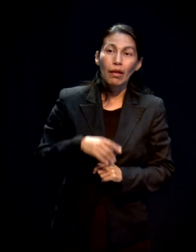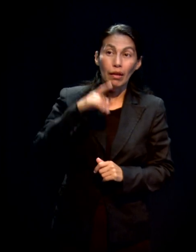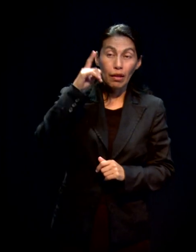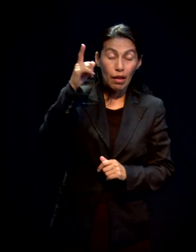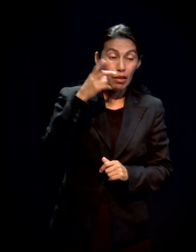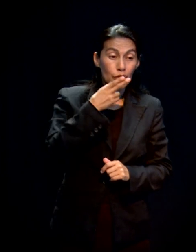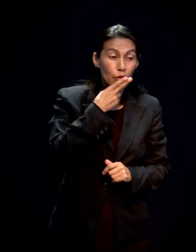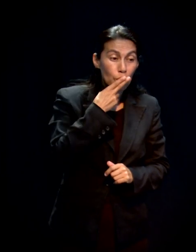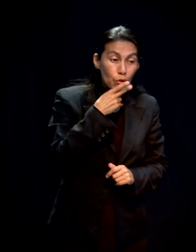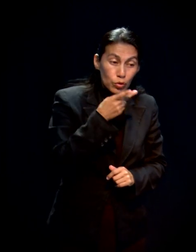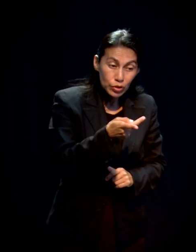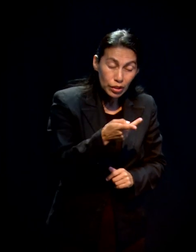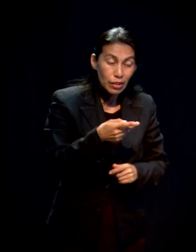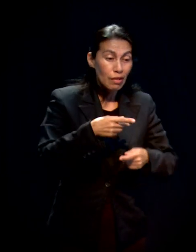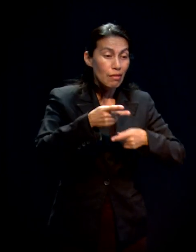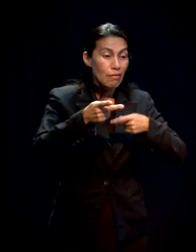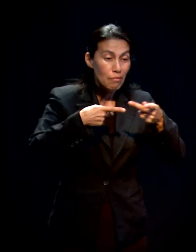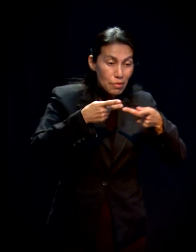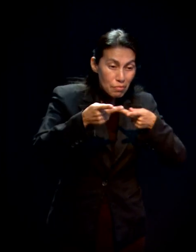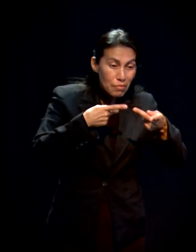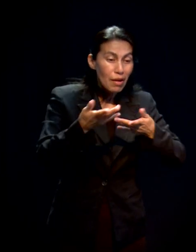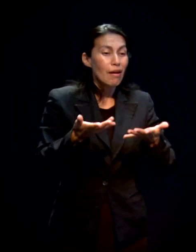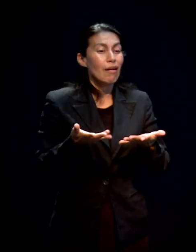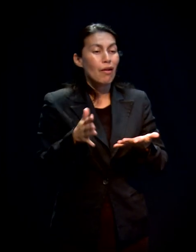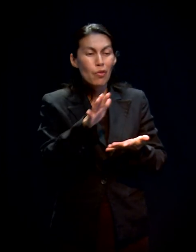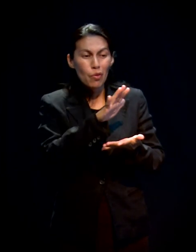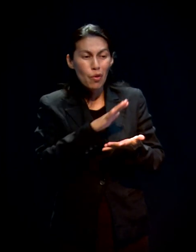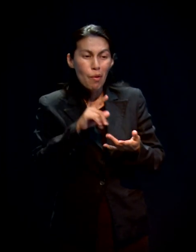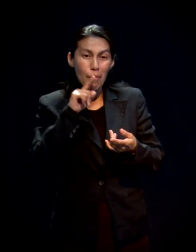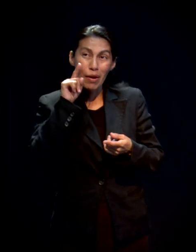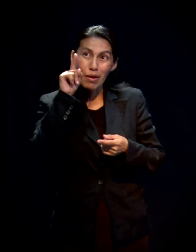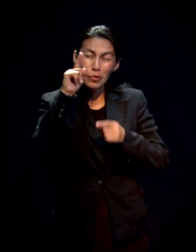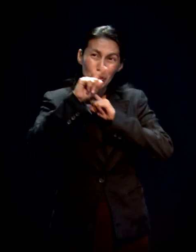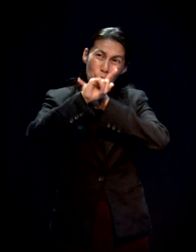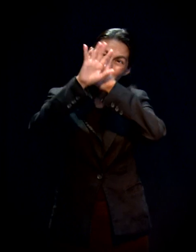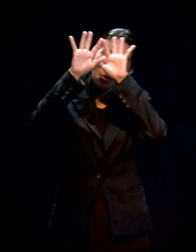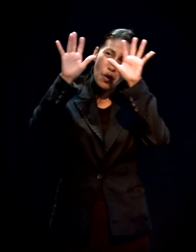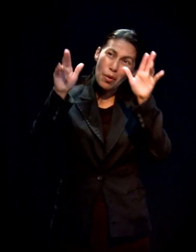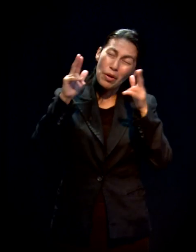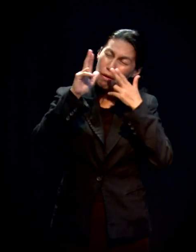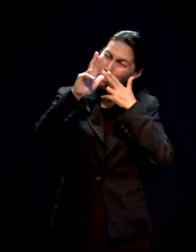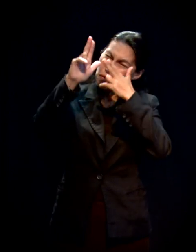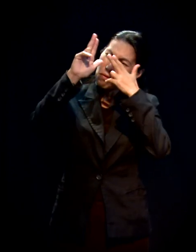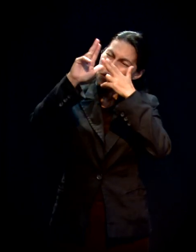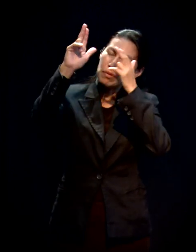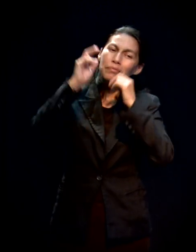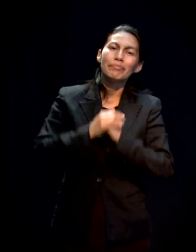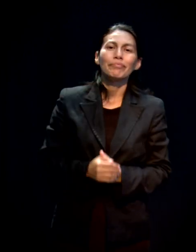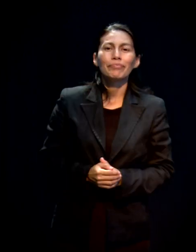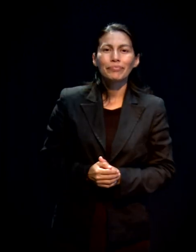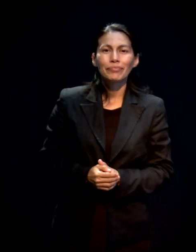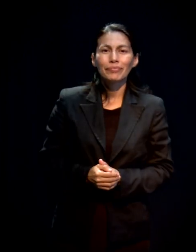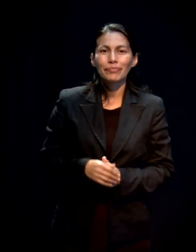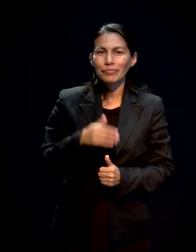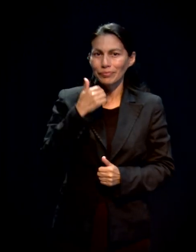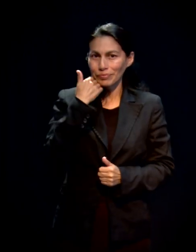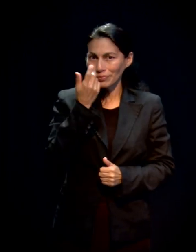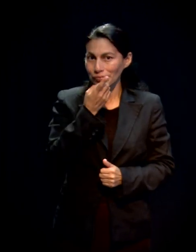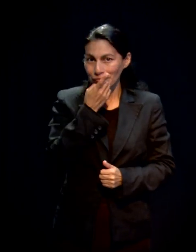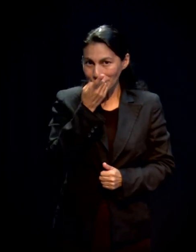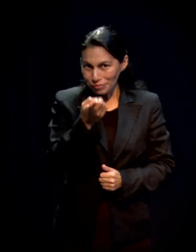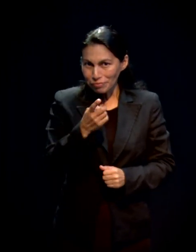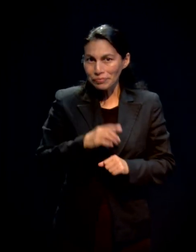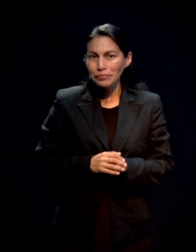se está usando te está preparando y usando para su gloria y honor exacto quiero decirte que algo pasó también